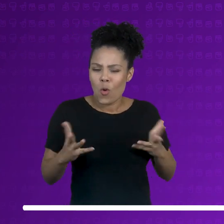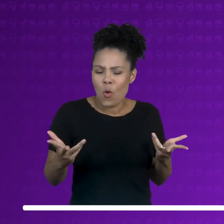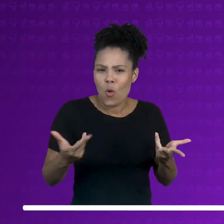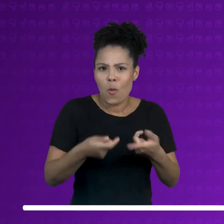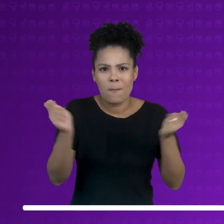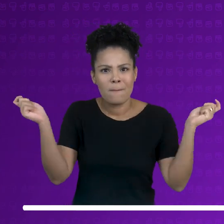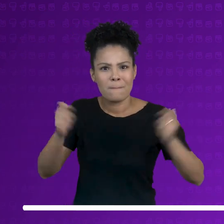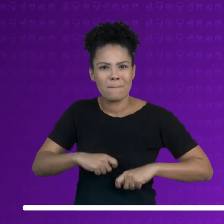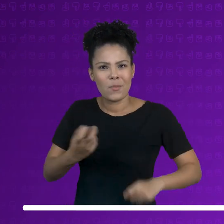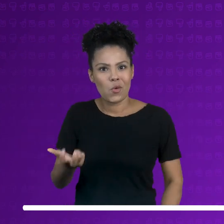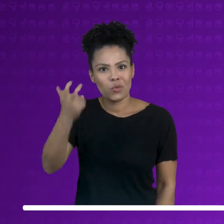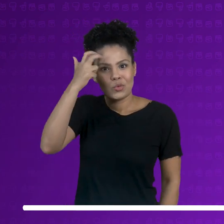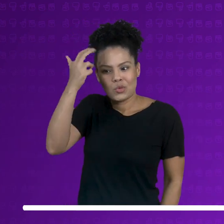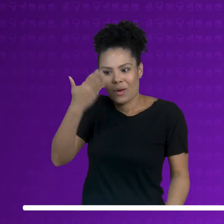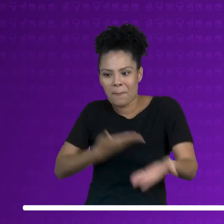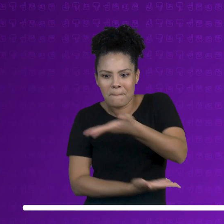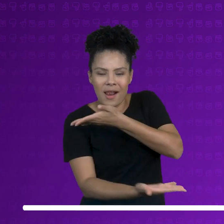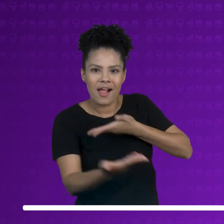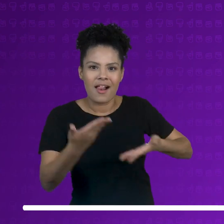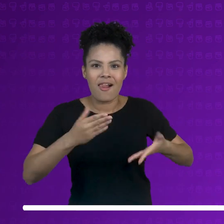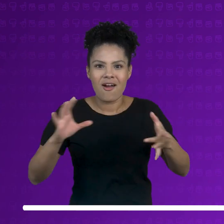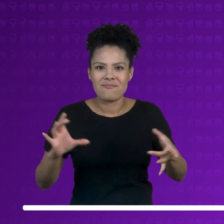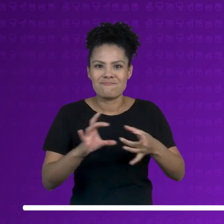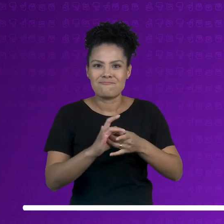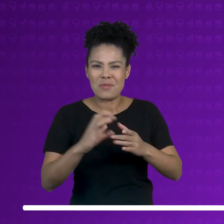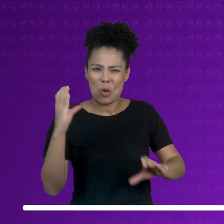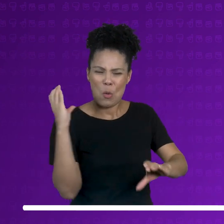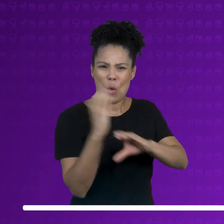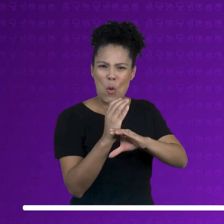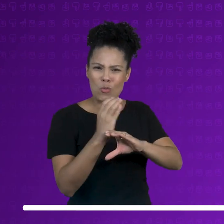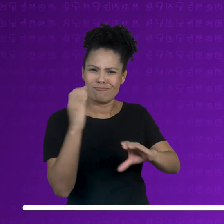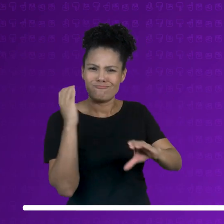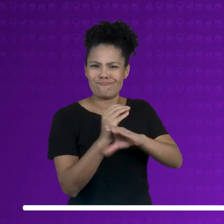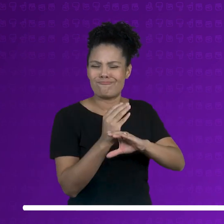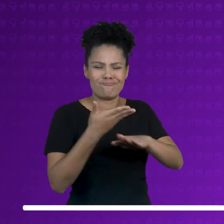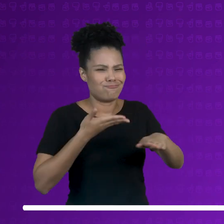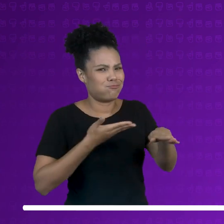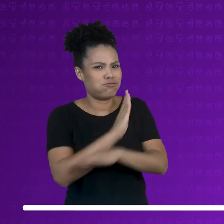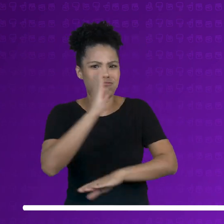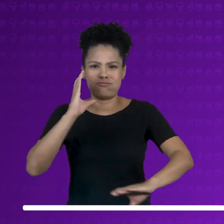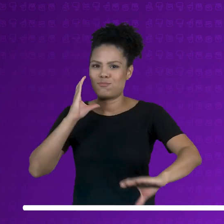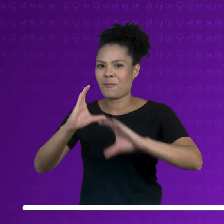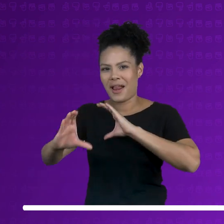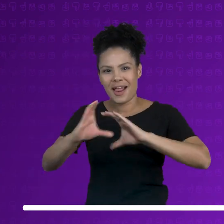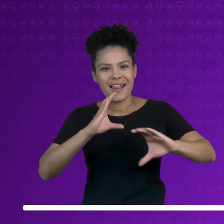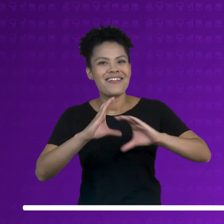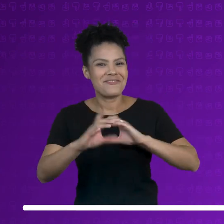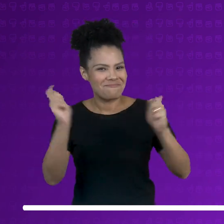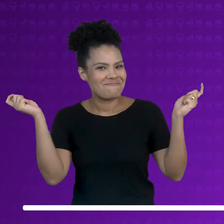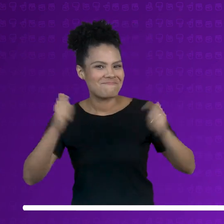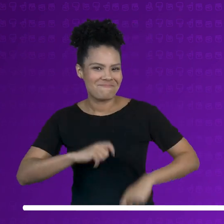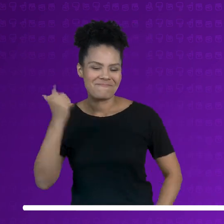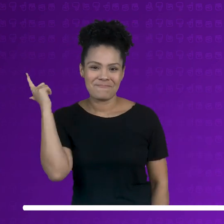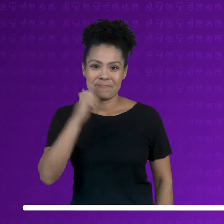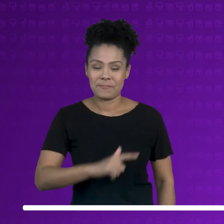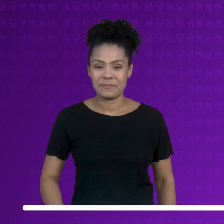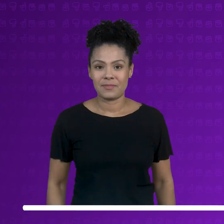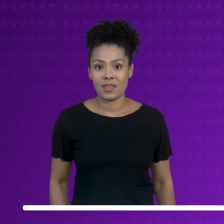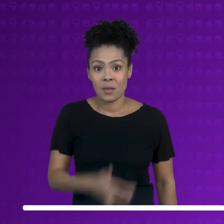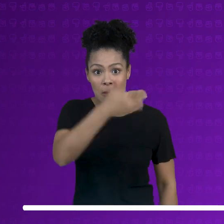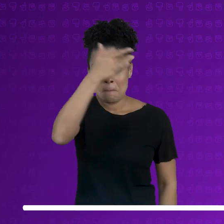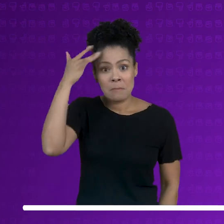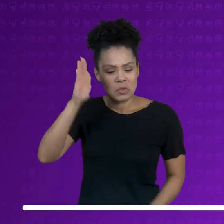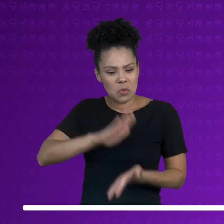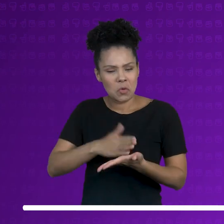competências interculturais e que podem eliminar as barreiras de comunicação. Essas pessoas